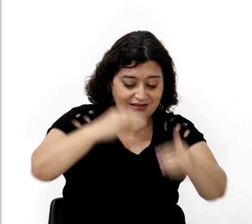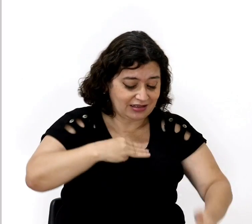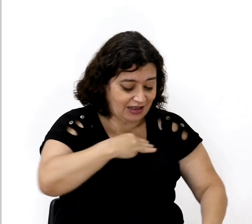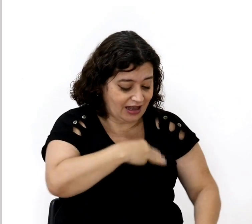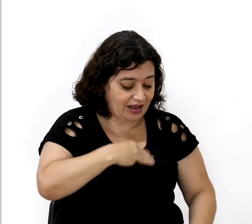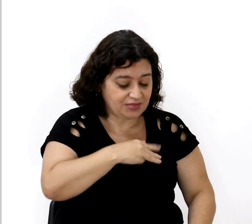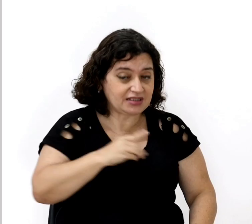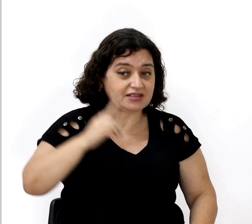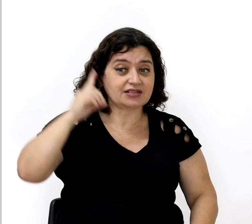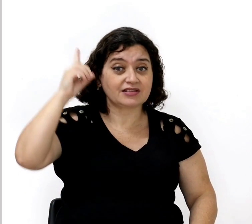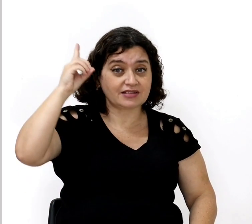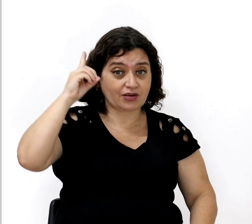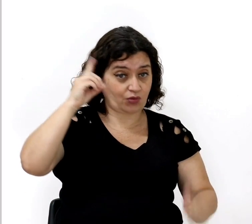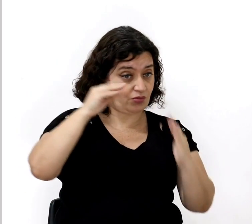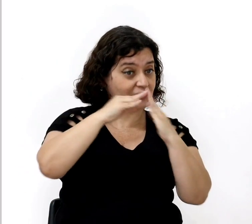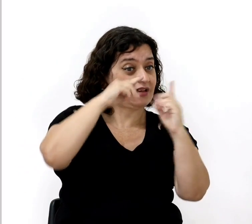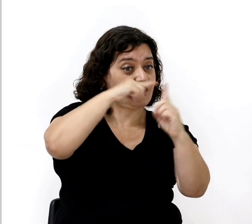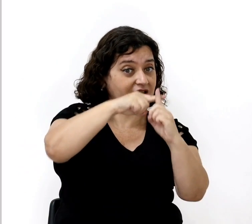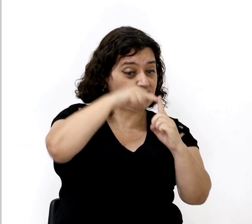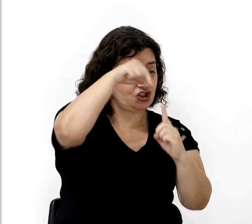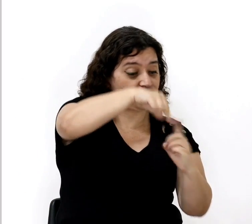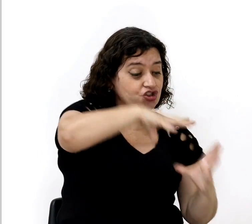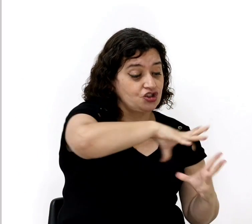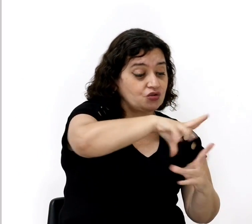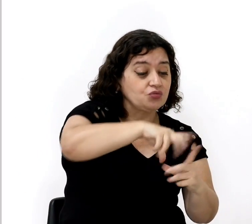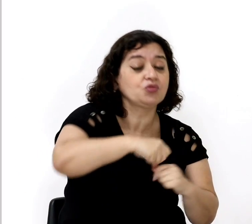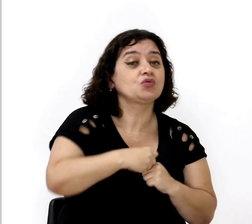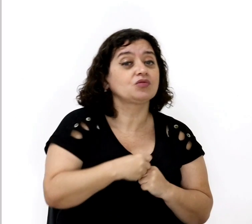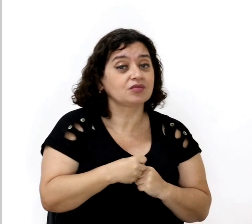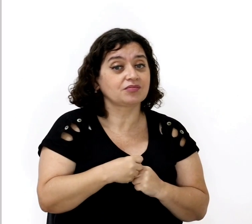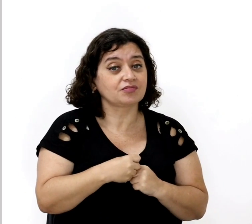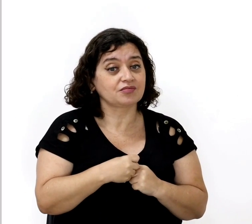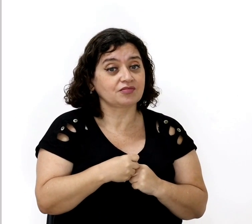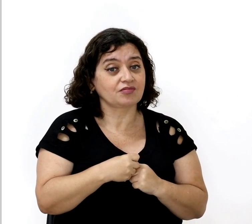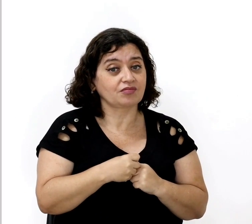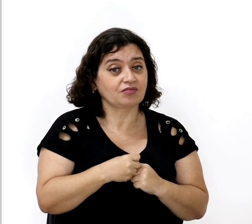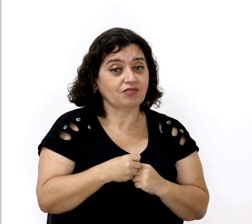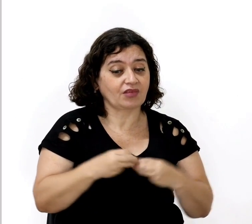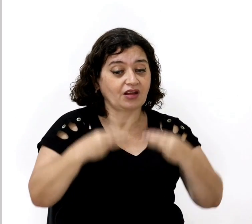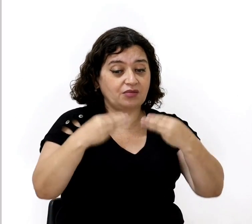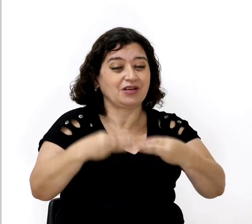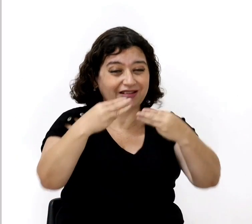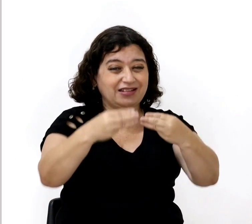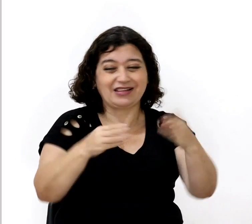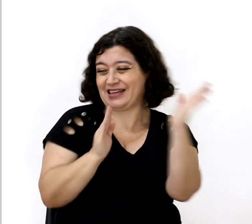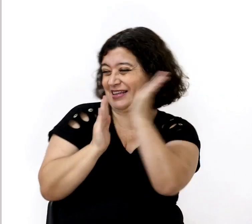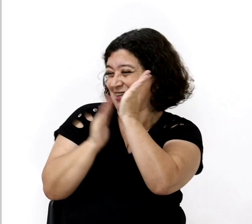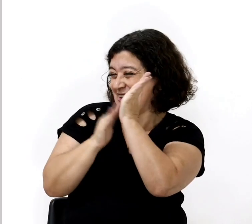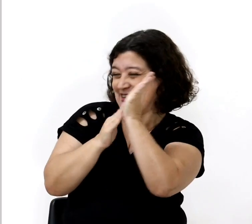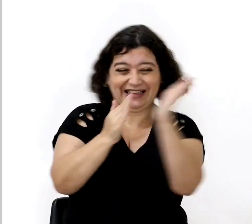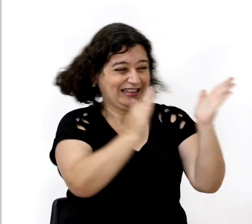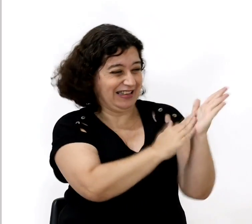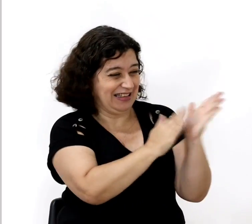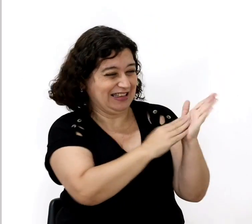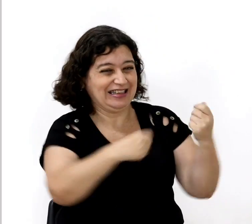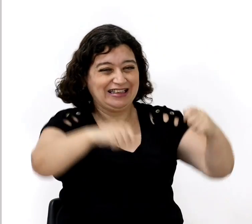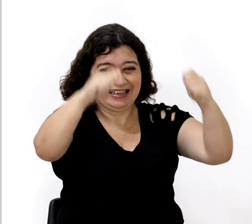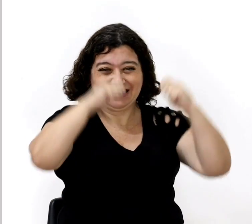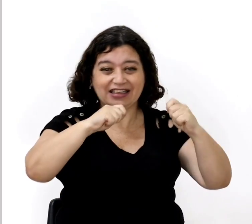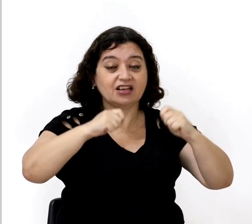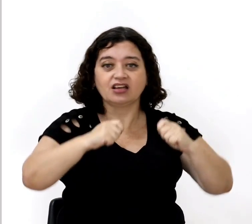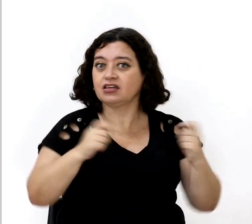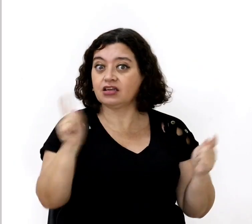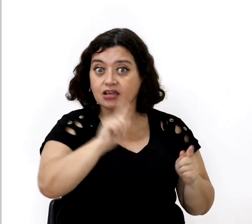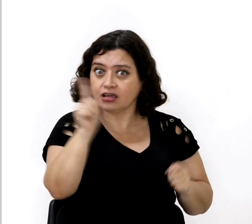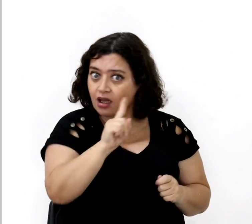da igreja no mundo. Os ministérios não são dados avulso, eles não são dados para você ganhar elogio. Você não ganha